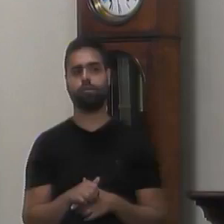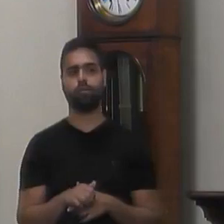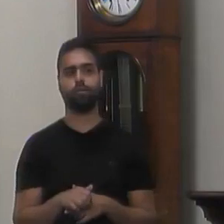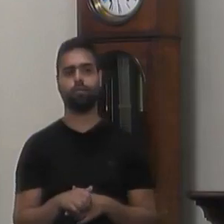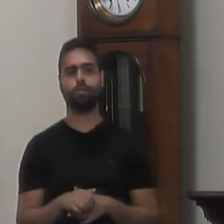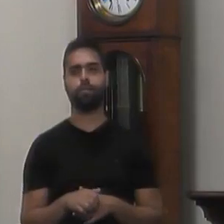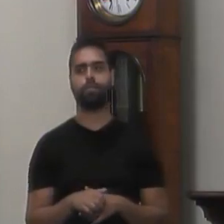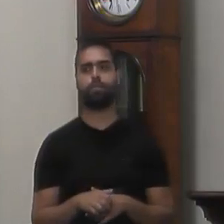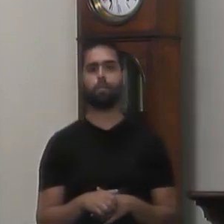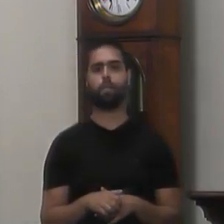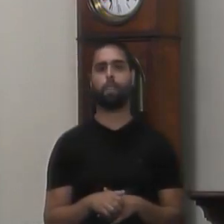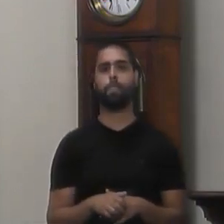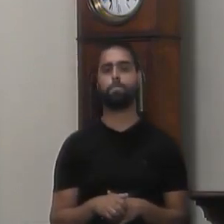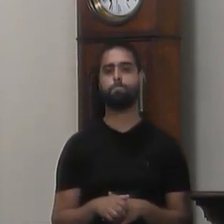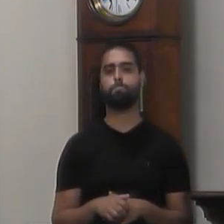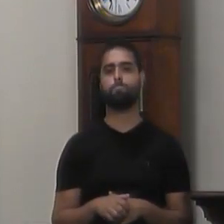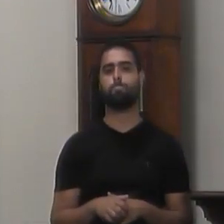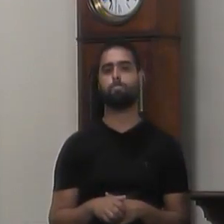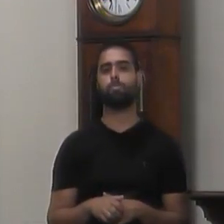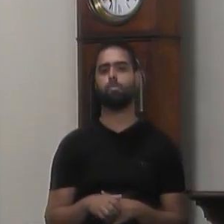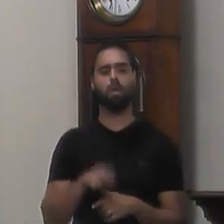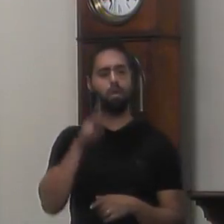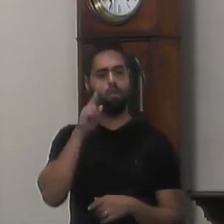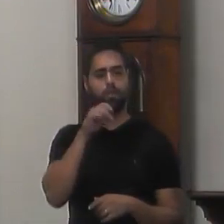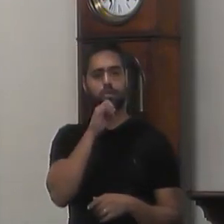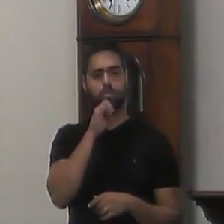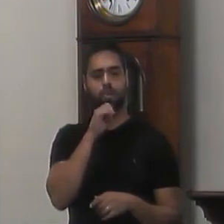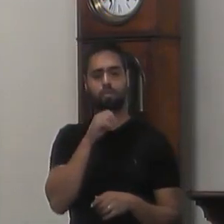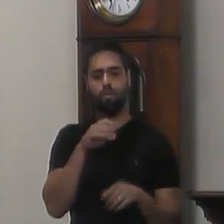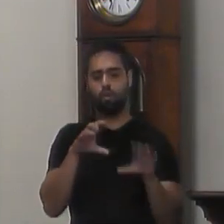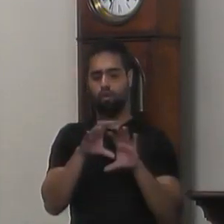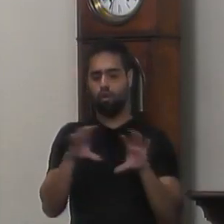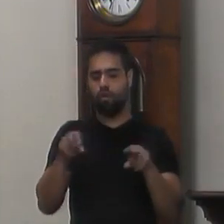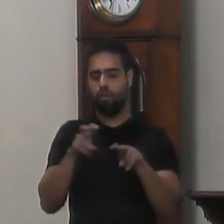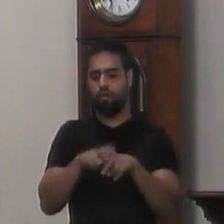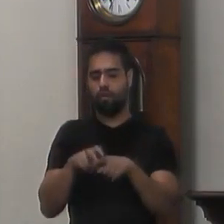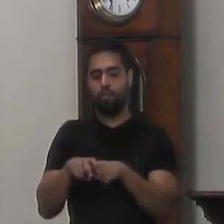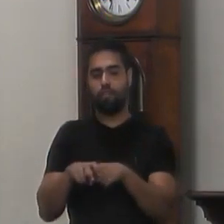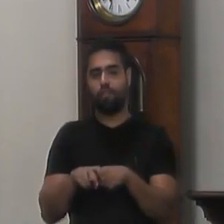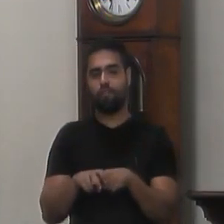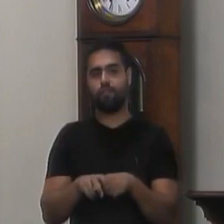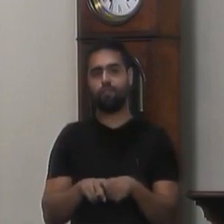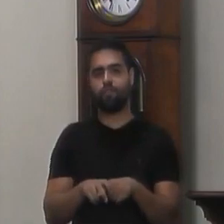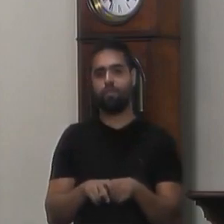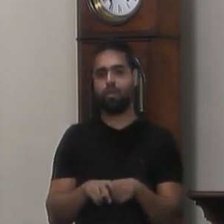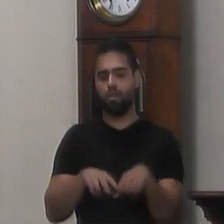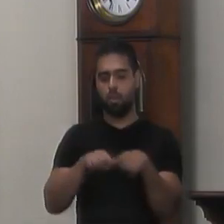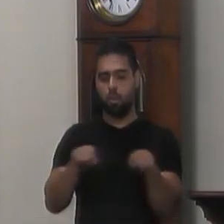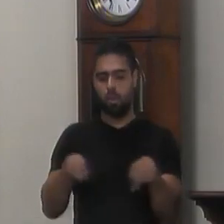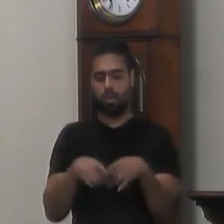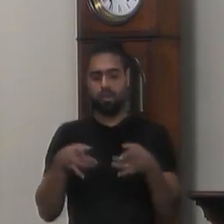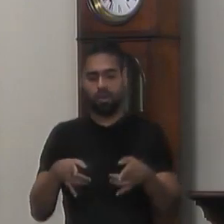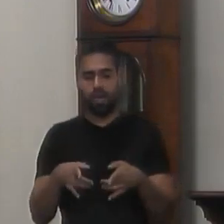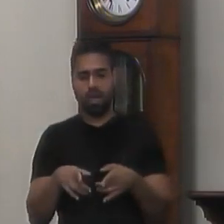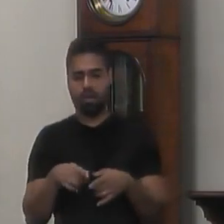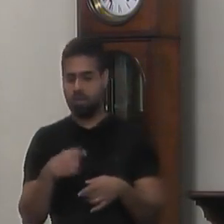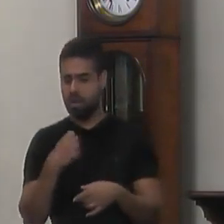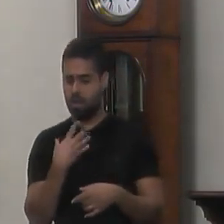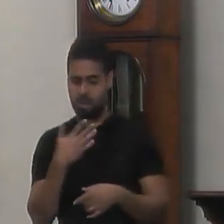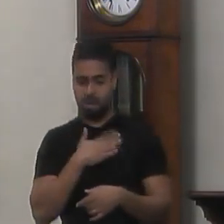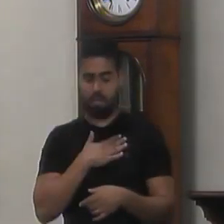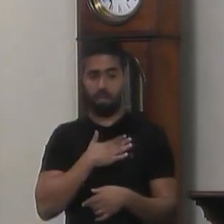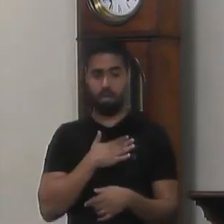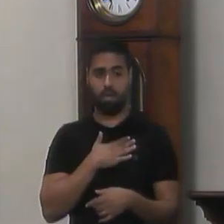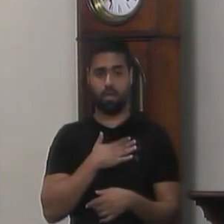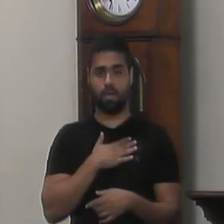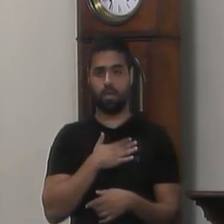vejo também, gente, pessoas que jogam sofá lá, colchão. Eu estava vendo um colchão lá, não serve para você, mas às vezes, essa